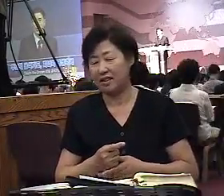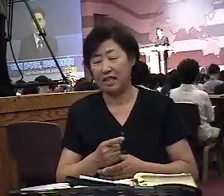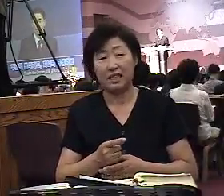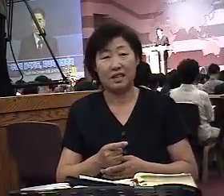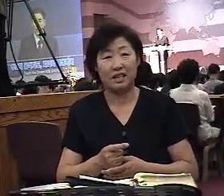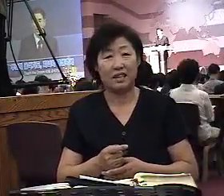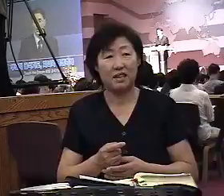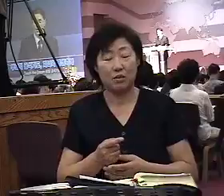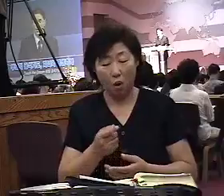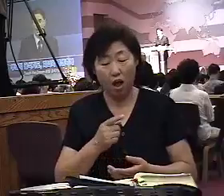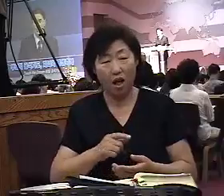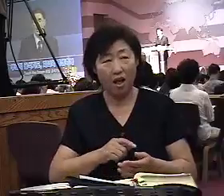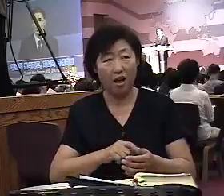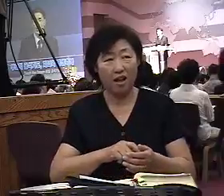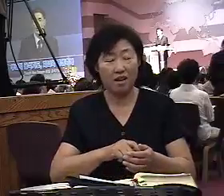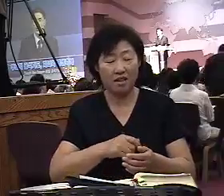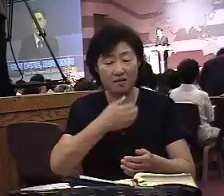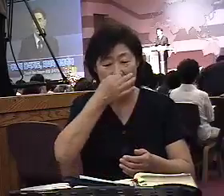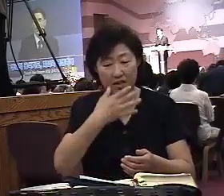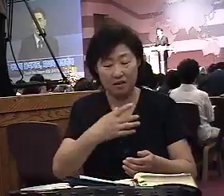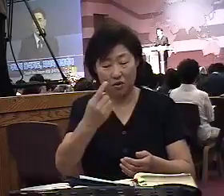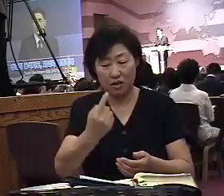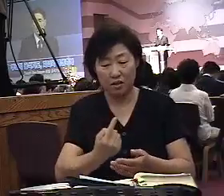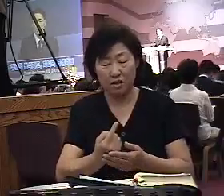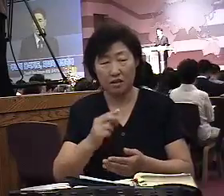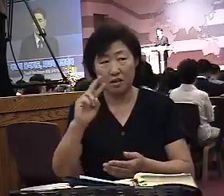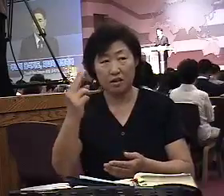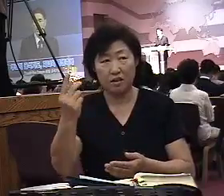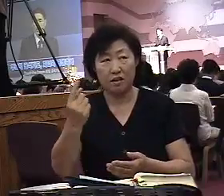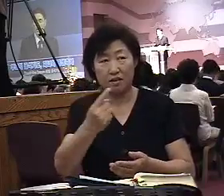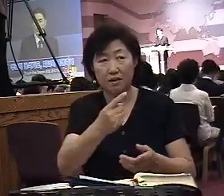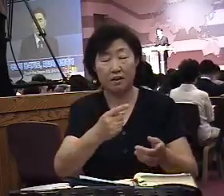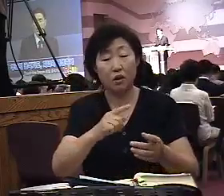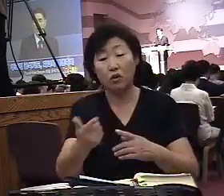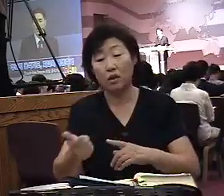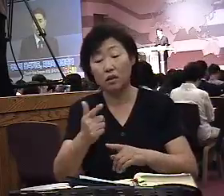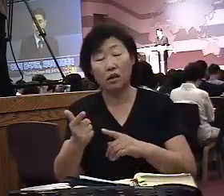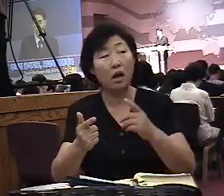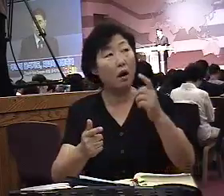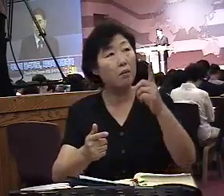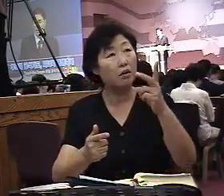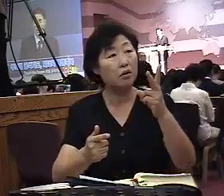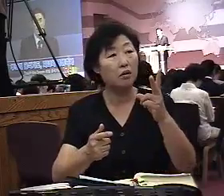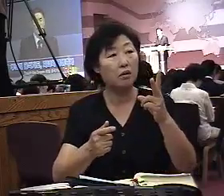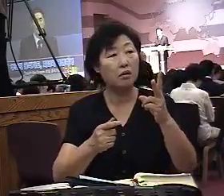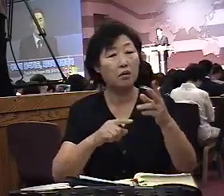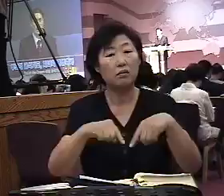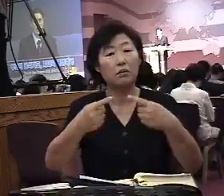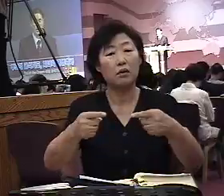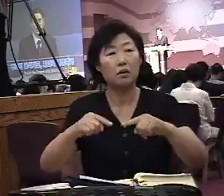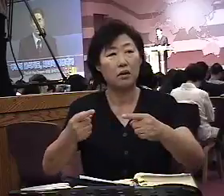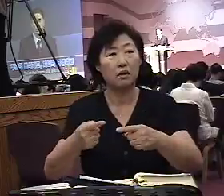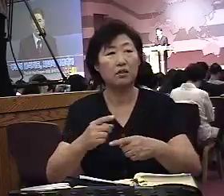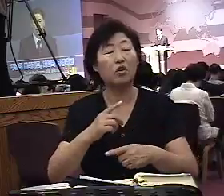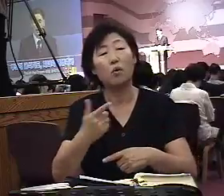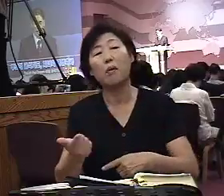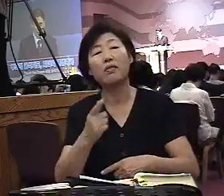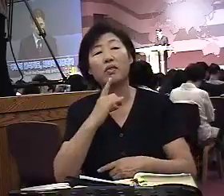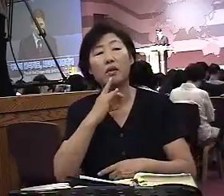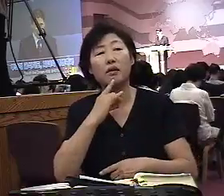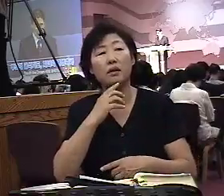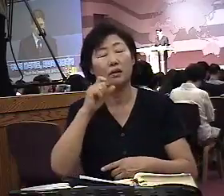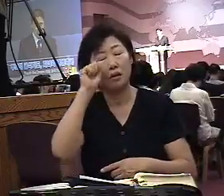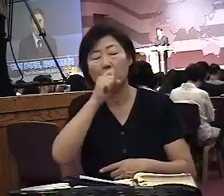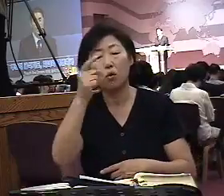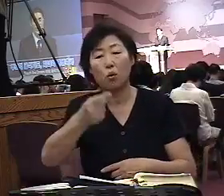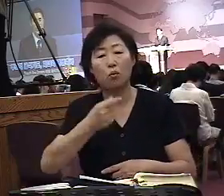금식기도 계속 진행 중에 있습니다. 나가시다가 청동상에 붙어있는 청상 옆에 거울에 붙어있는 40일 금식기도표에